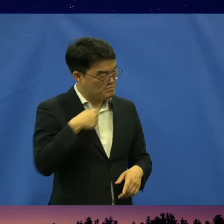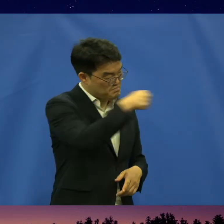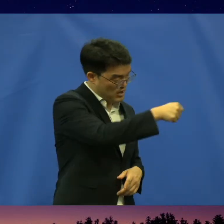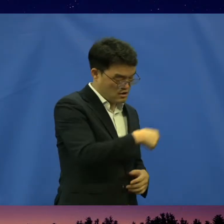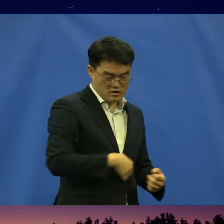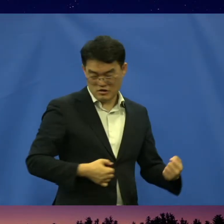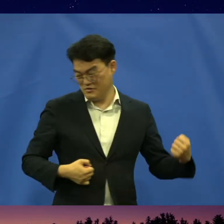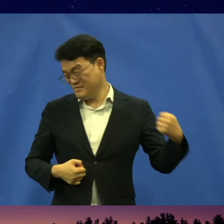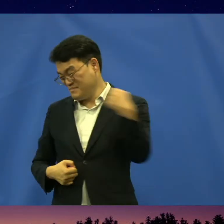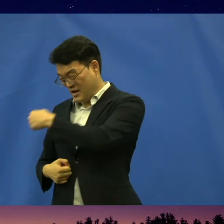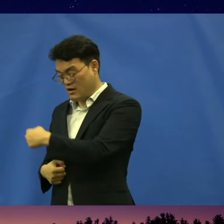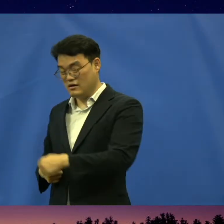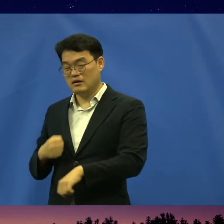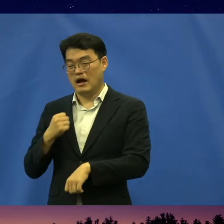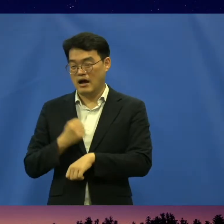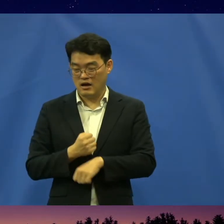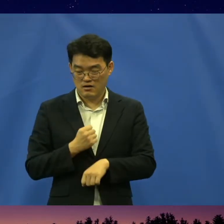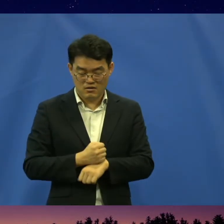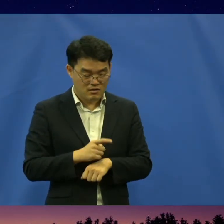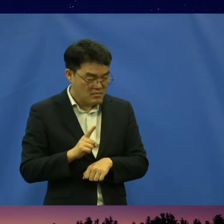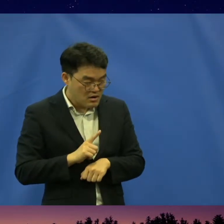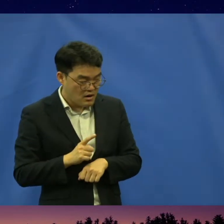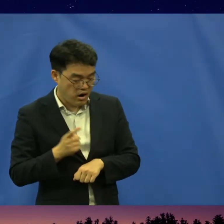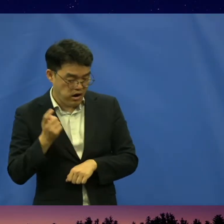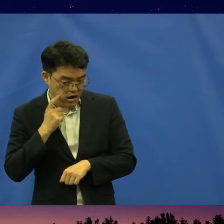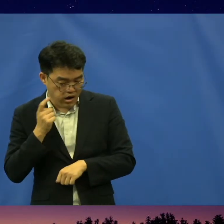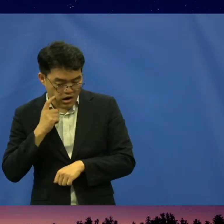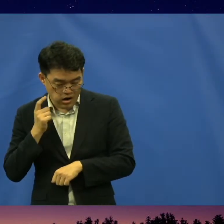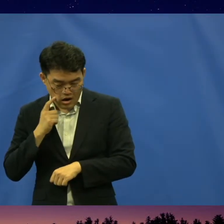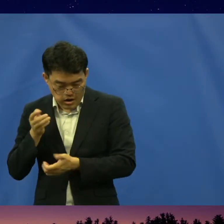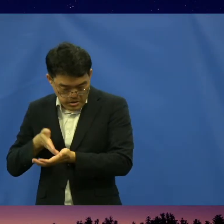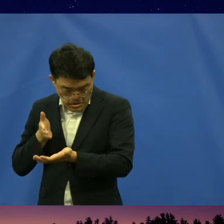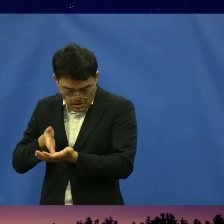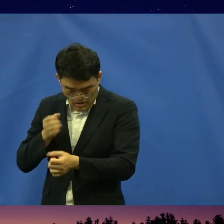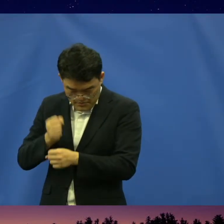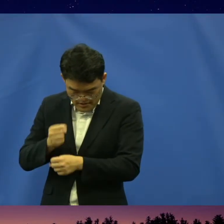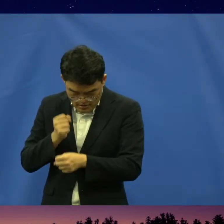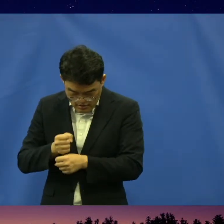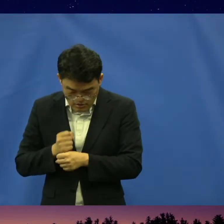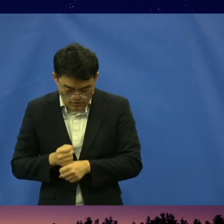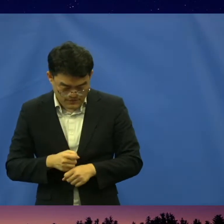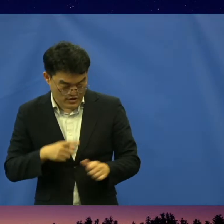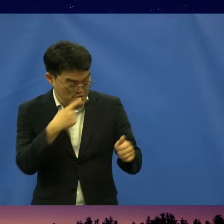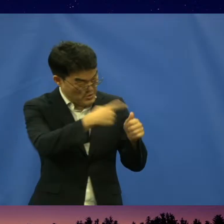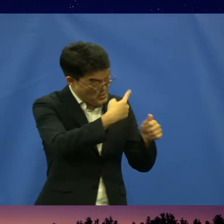폄하하고 깔아내키고 중상고래하고 없는 얘기를 만들고 욕을 하고,